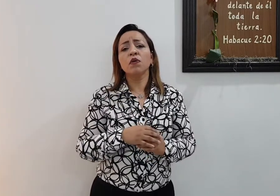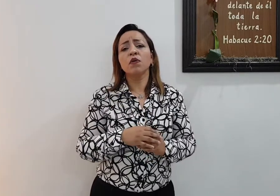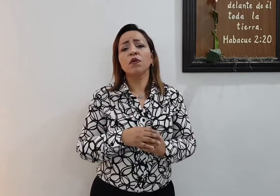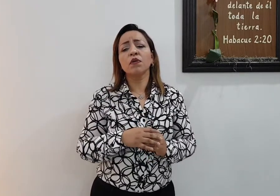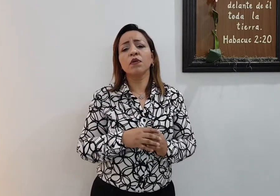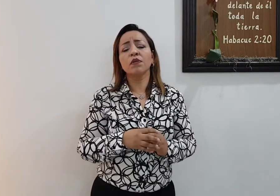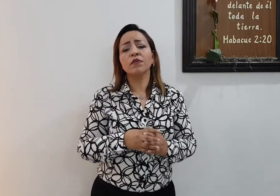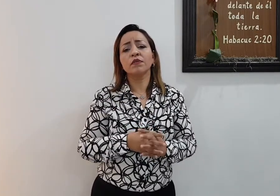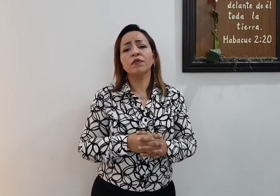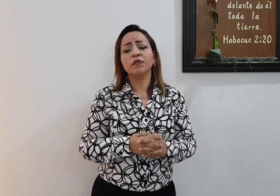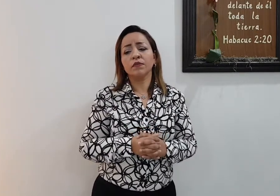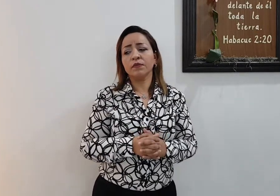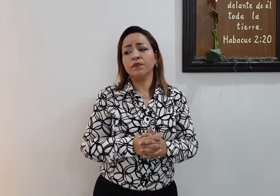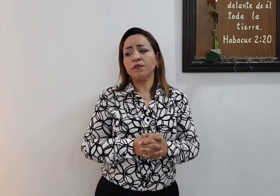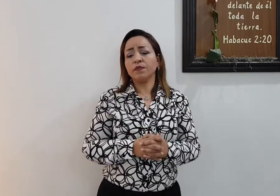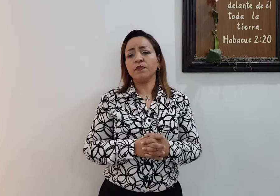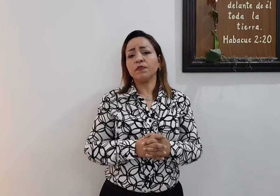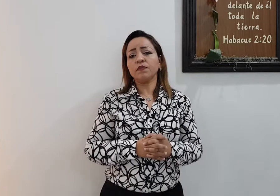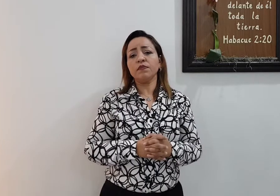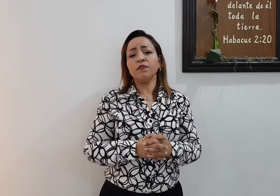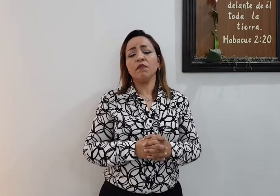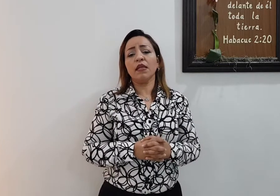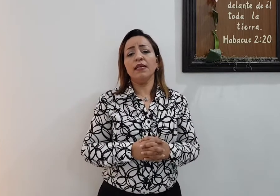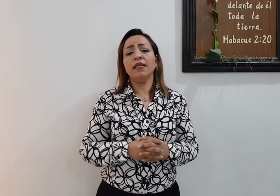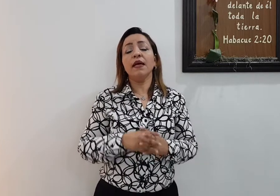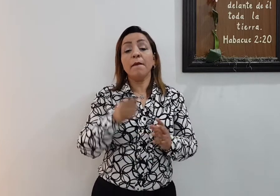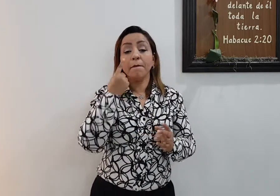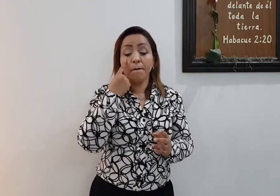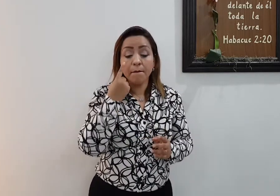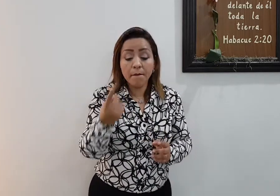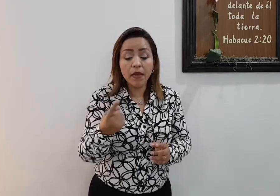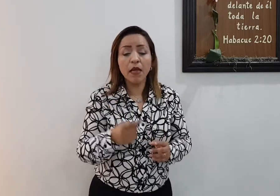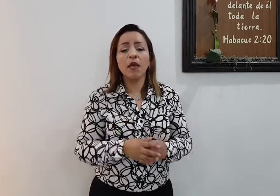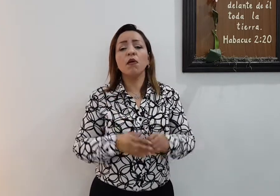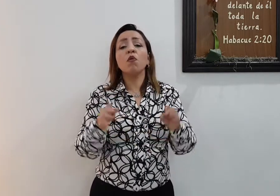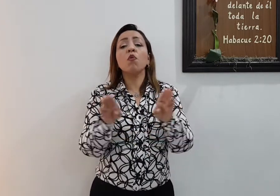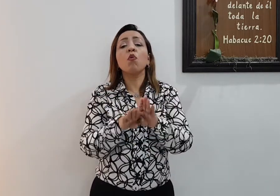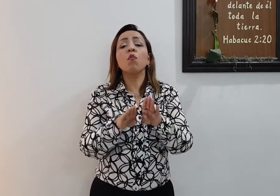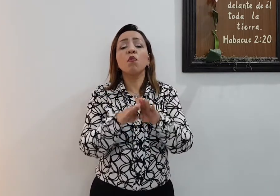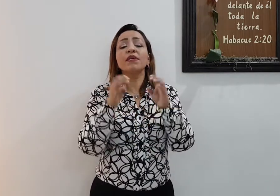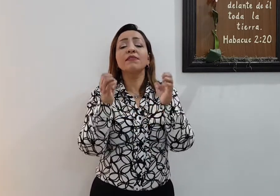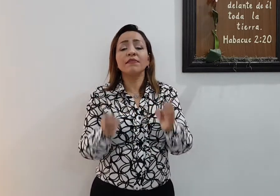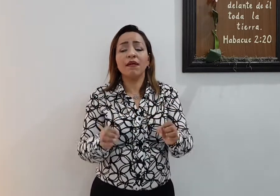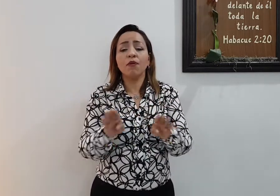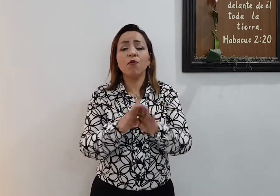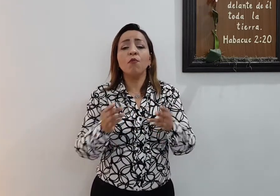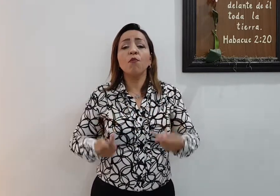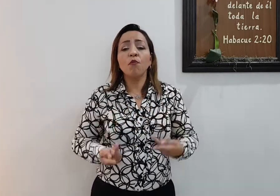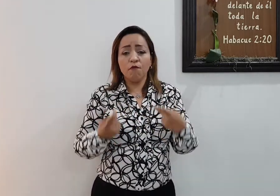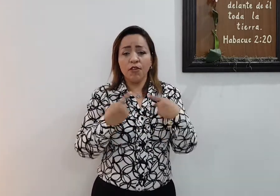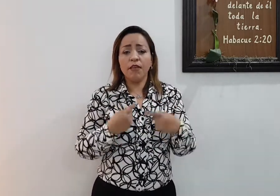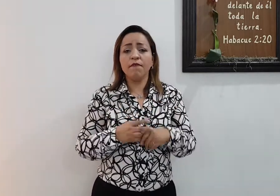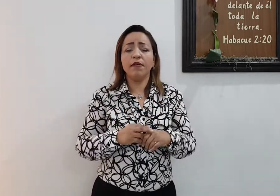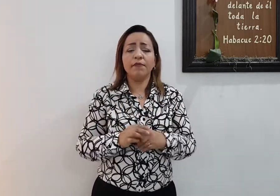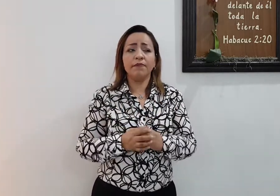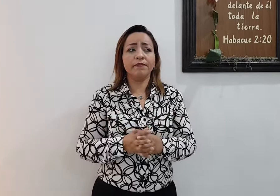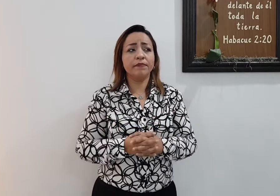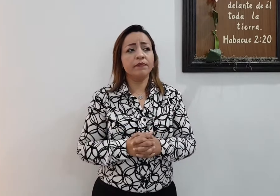bien. Dese cuenta de cómo viven para ver si están bien. Porque la oración es el